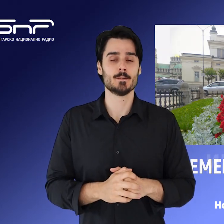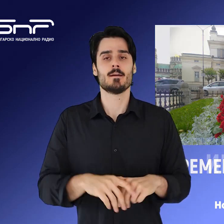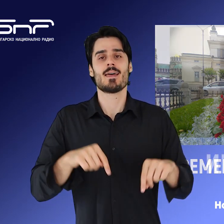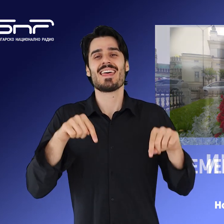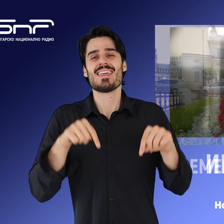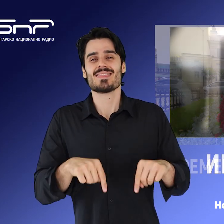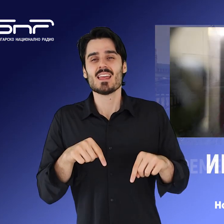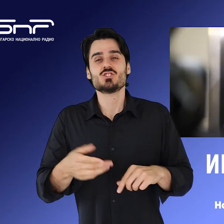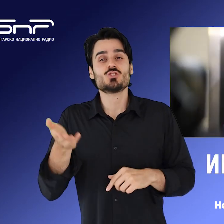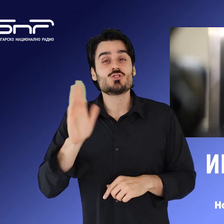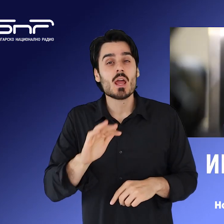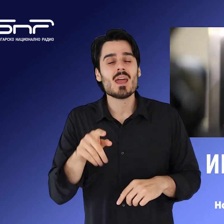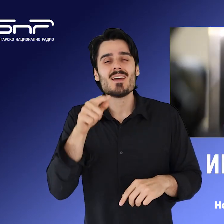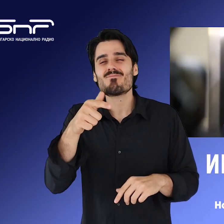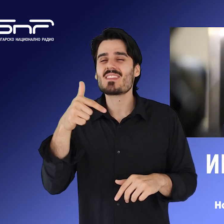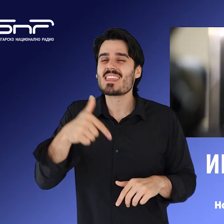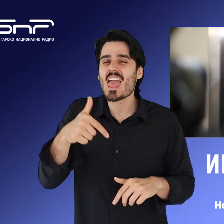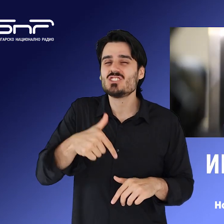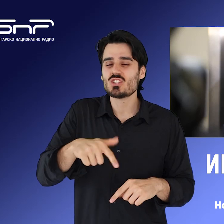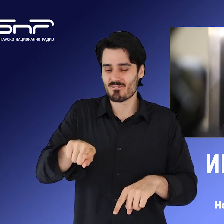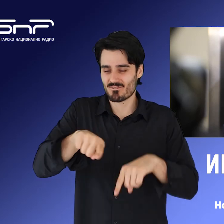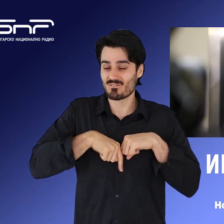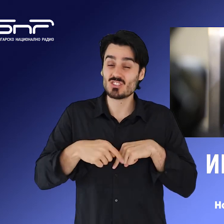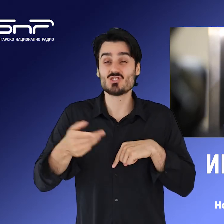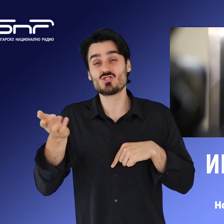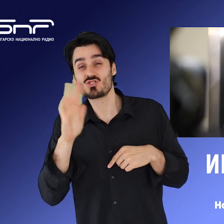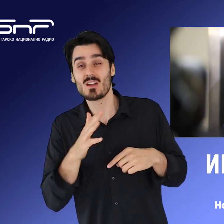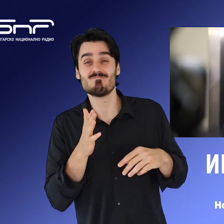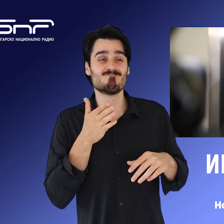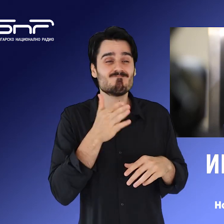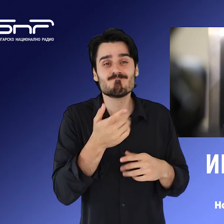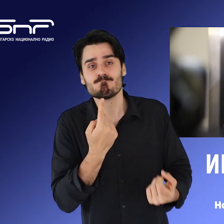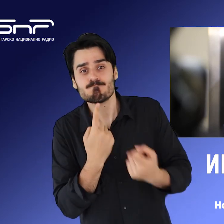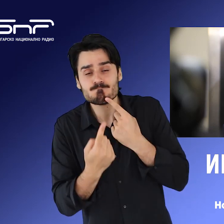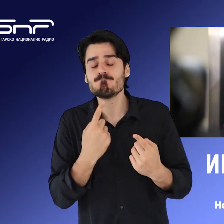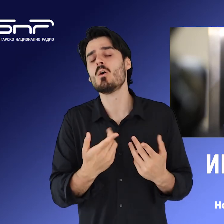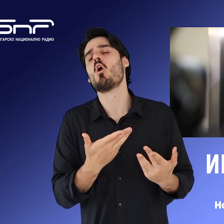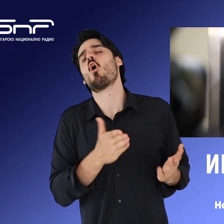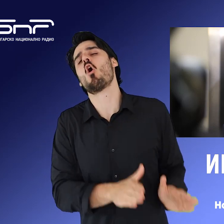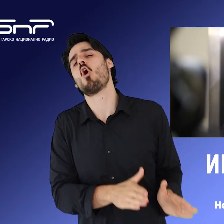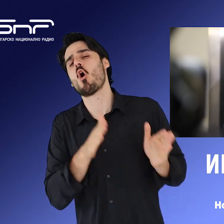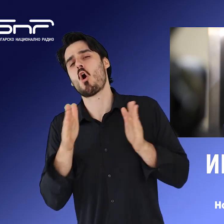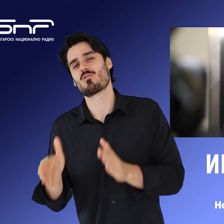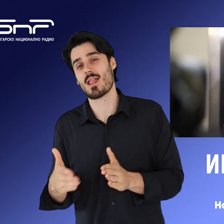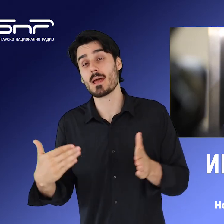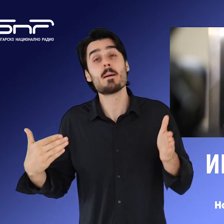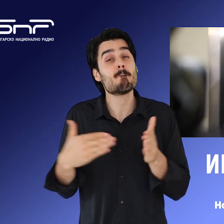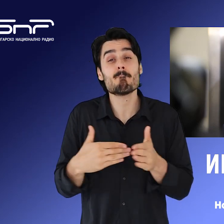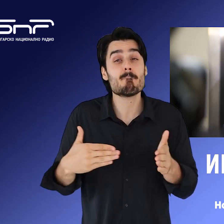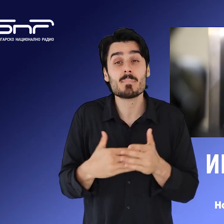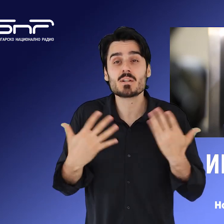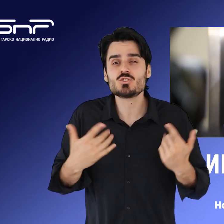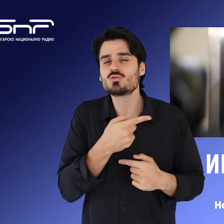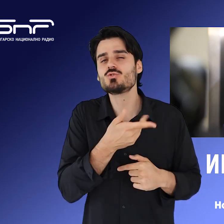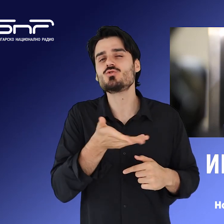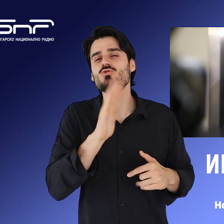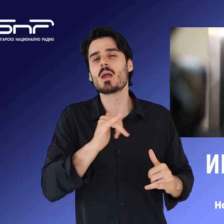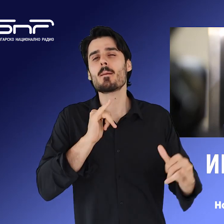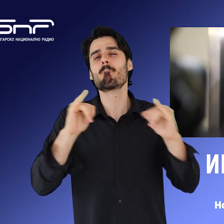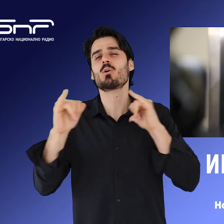днес и слушване на главния прокурор Иван Гешев в правната комисия на парламента се отлага. В писмото председателя на комисията Стой Остов от